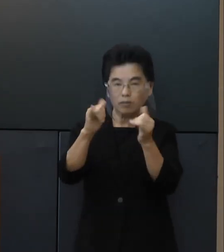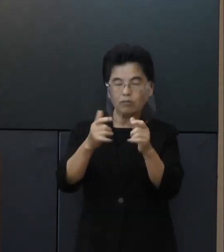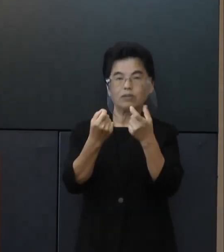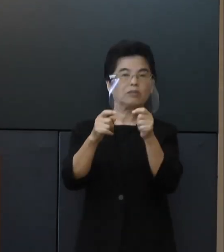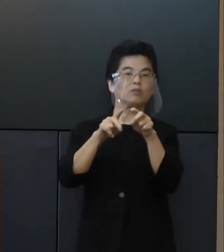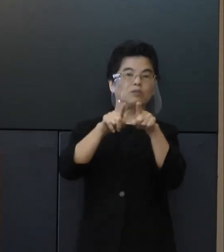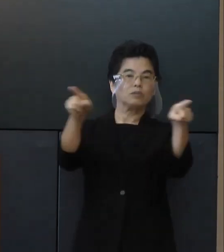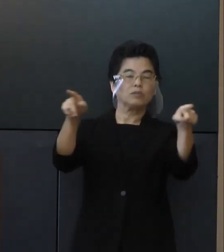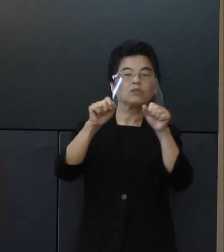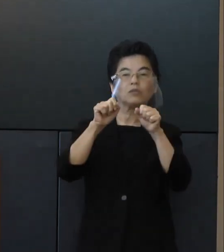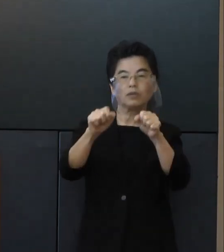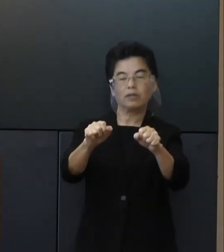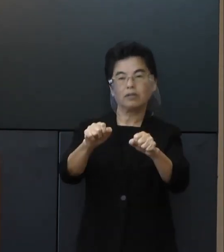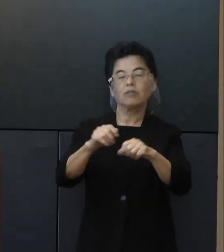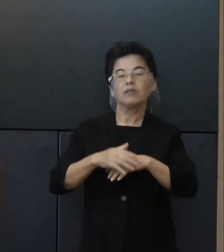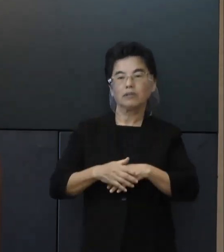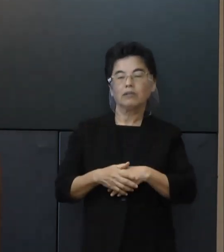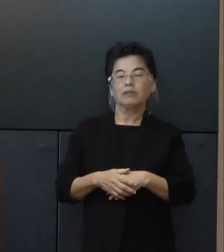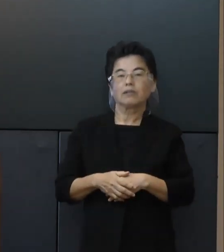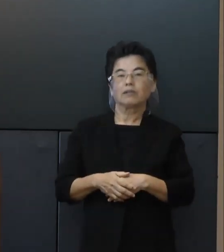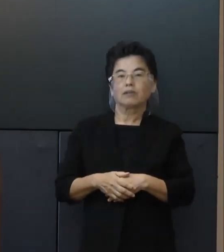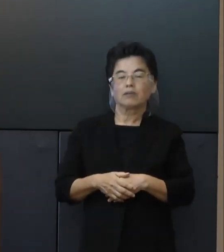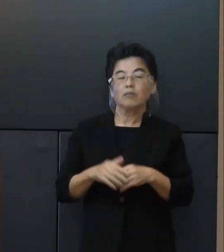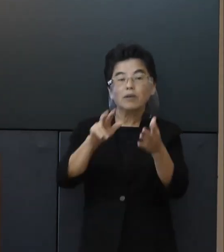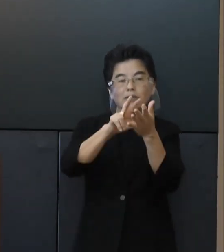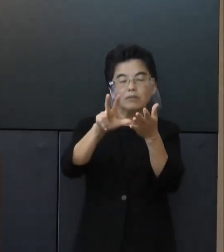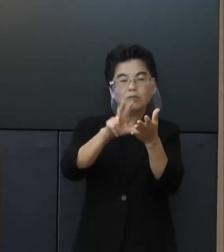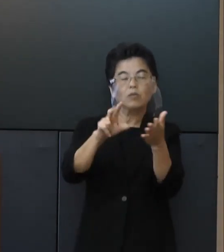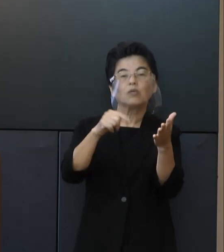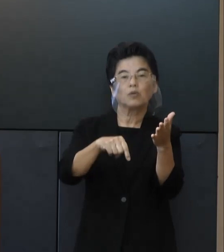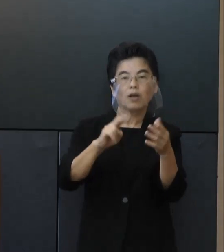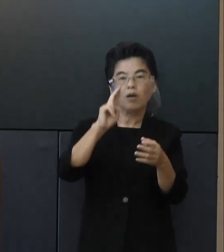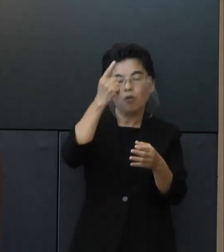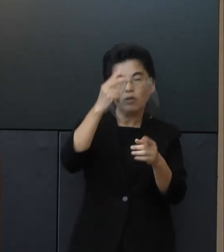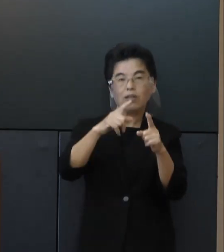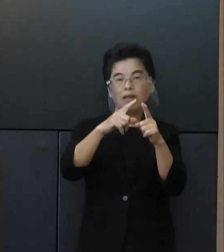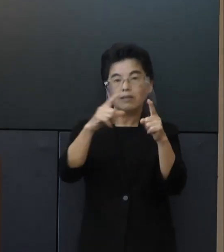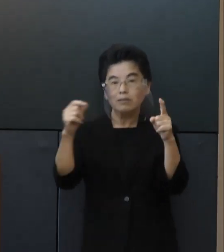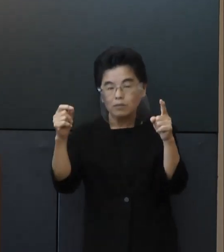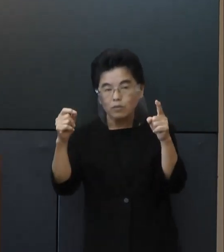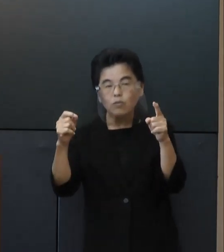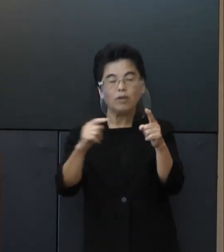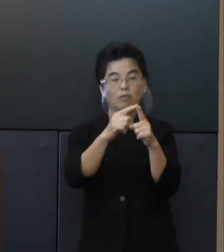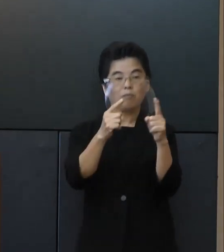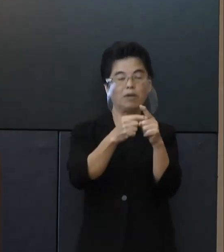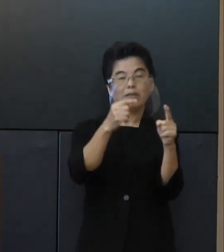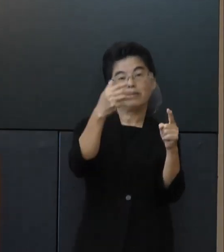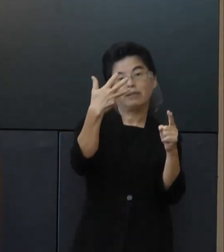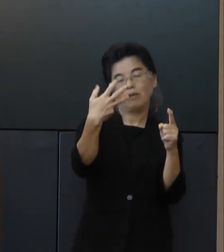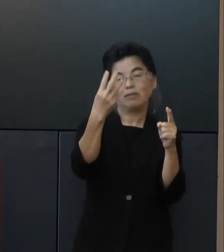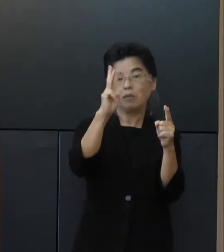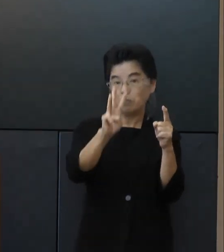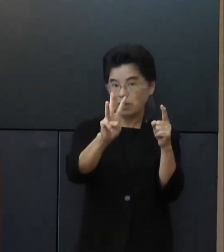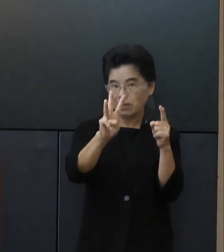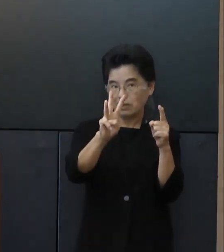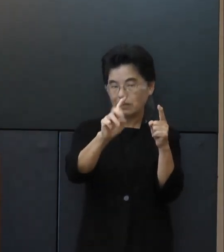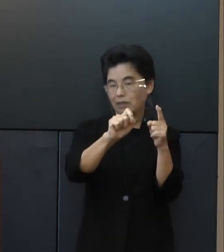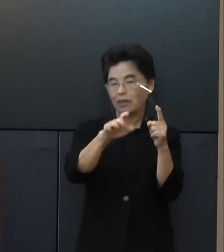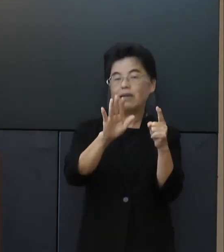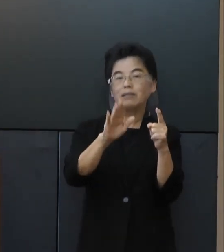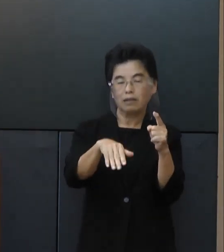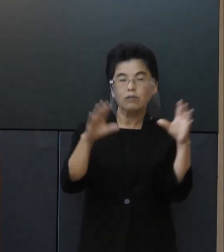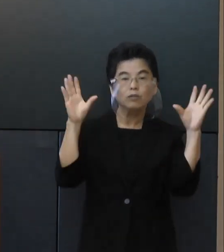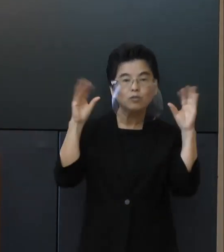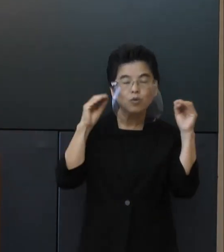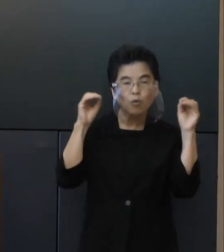ますし、この資料の沖縄ツアースタイルウィズコロナの3ページにもあります通り、